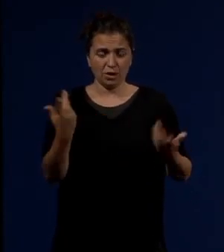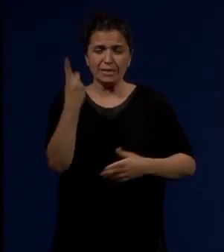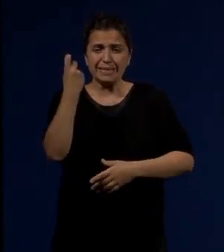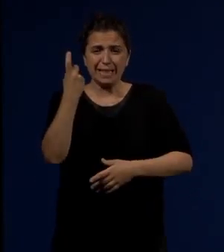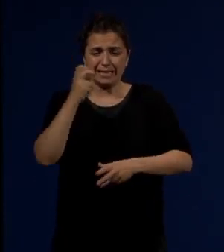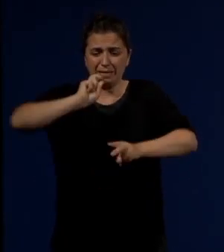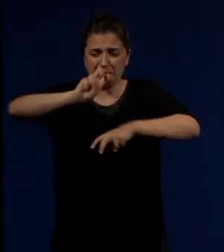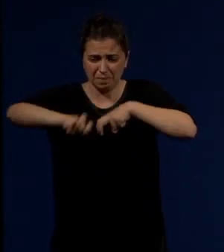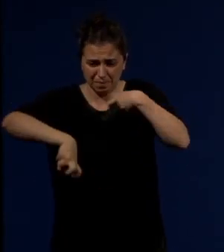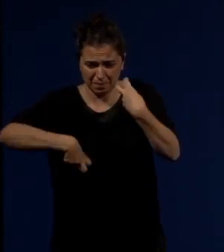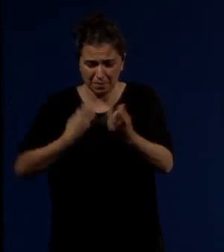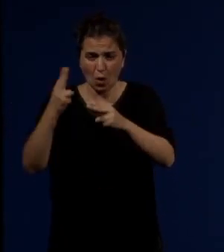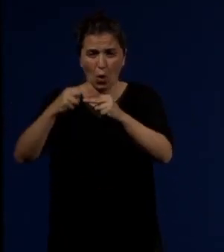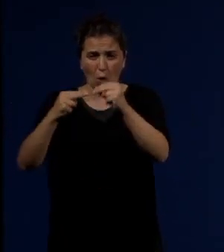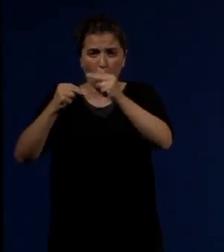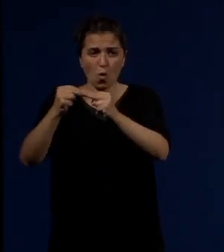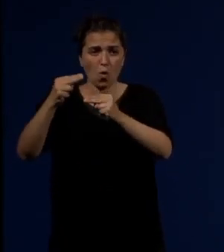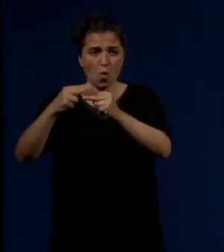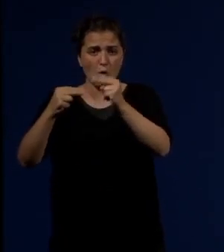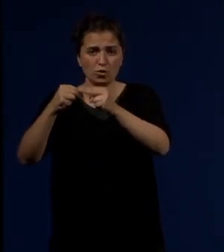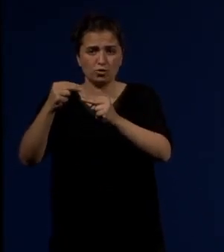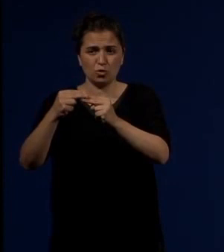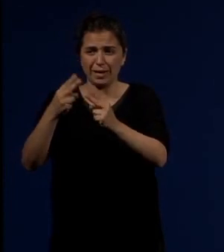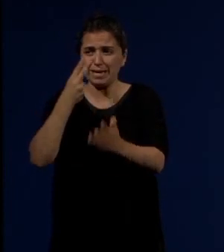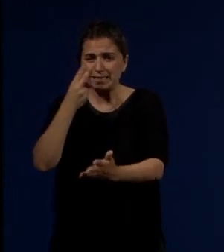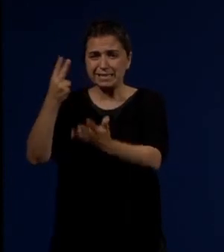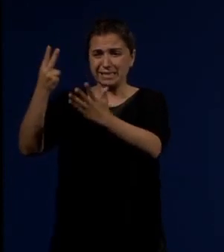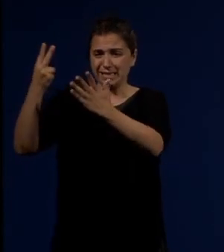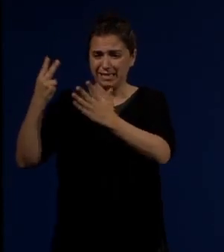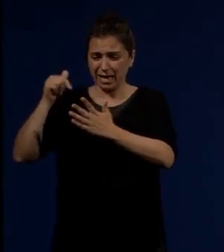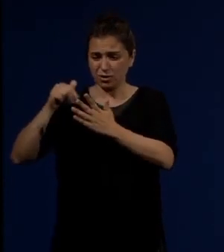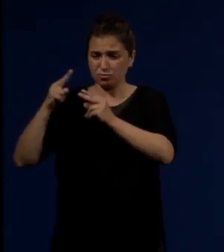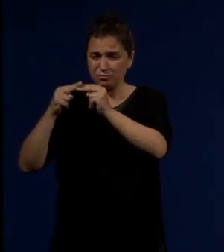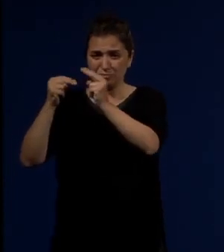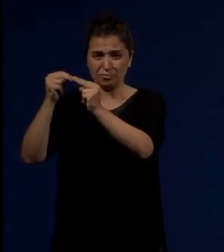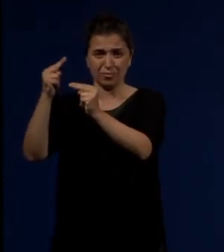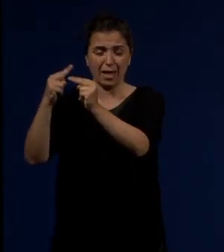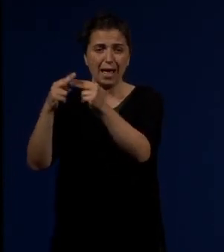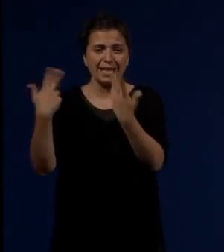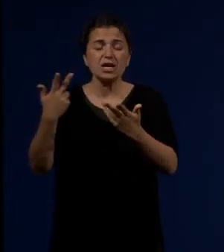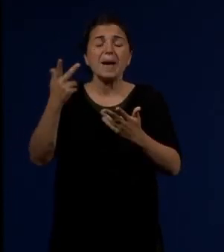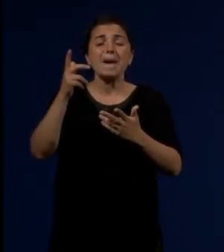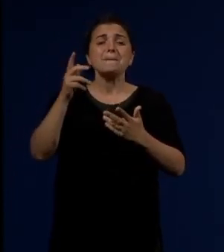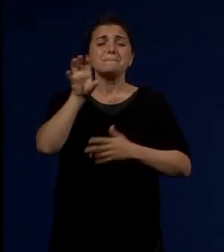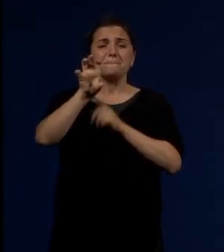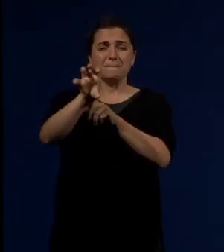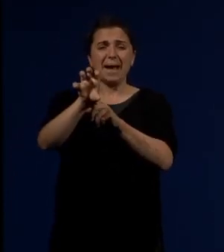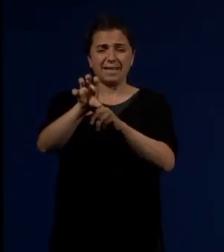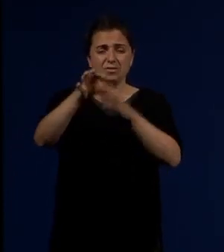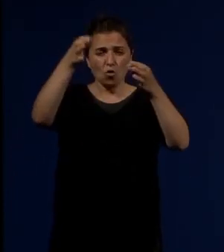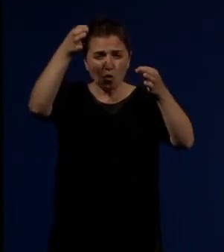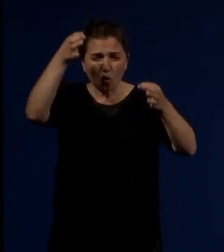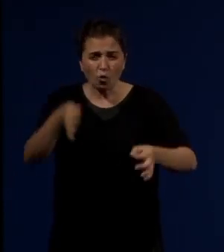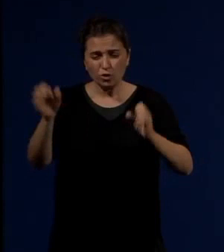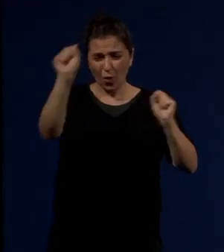reconstruir tras 7 anos de desgoberno, a necesidade de construir un país xusto, porque un país xusto defende a súa vivenda e defende